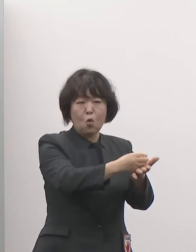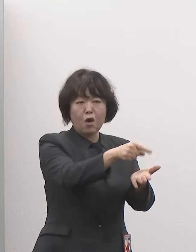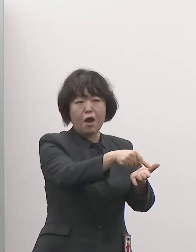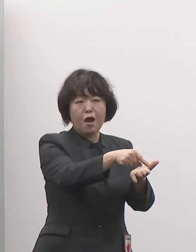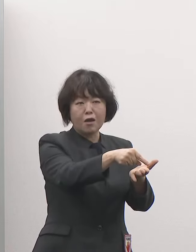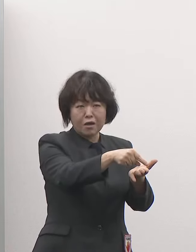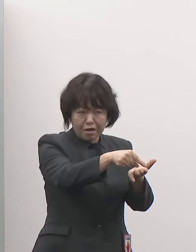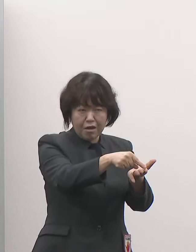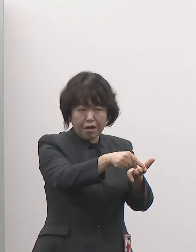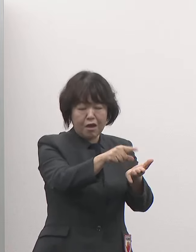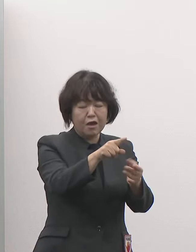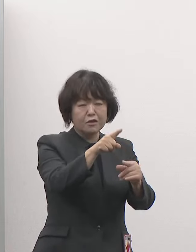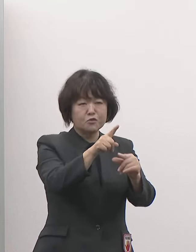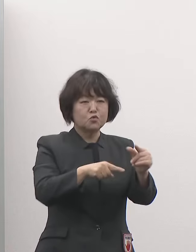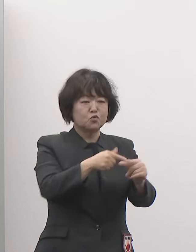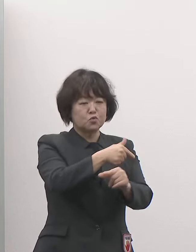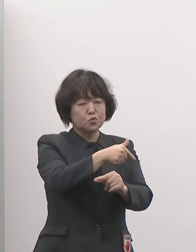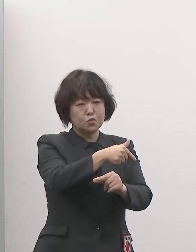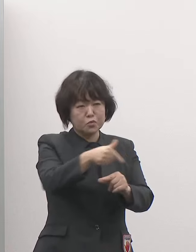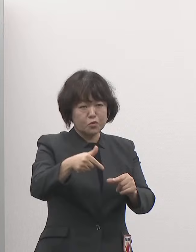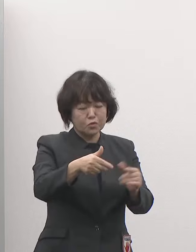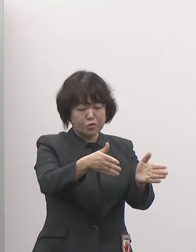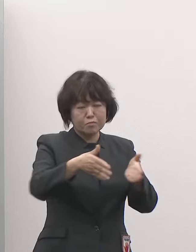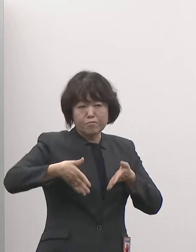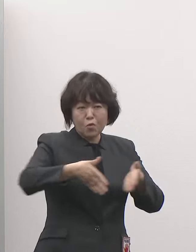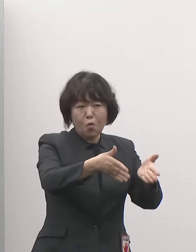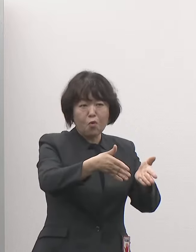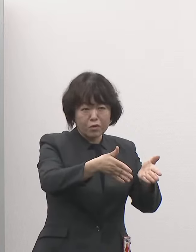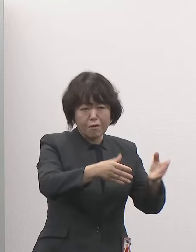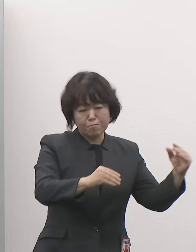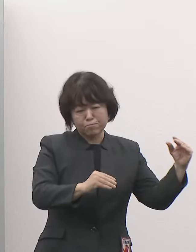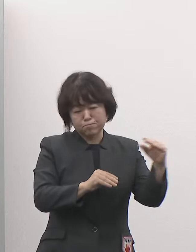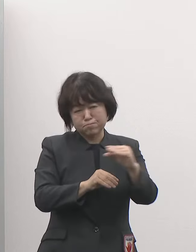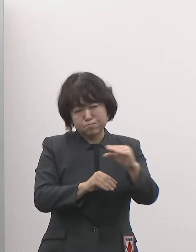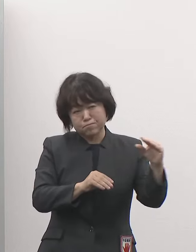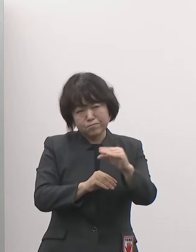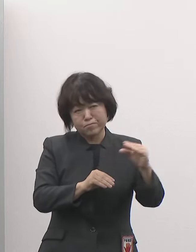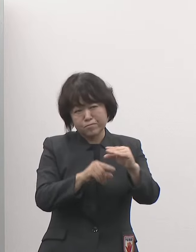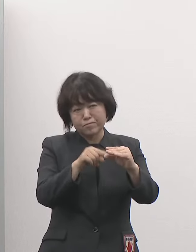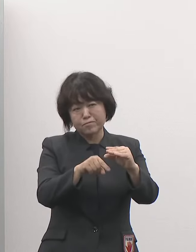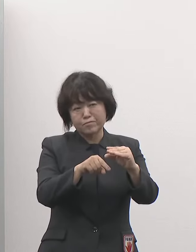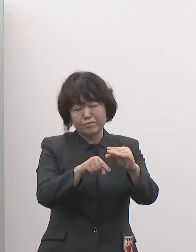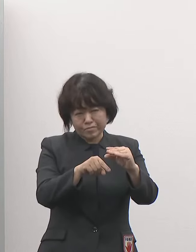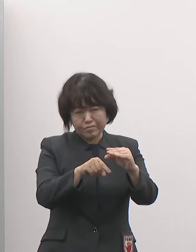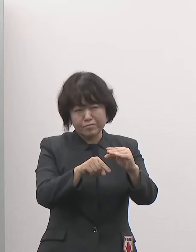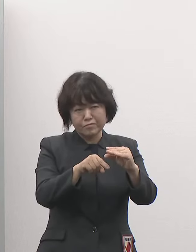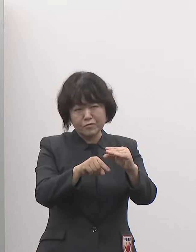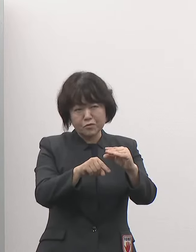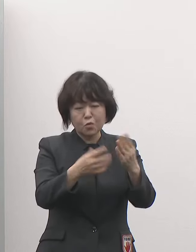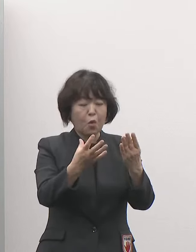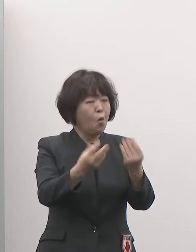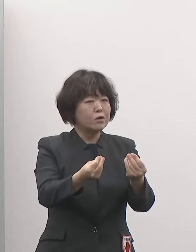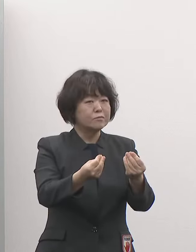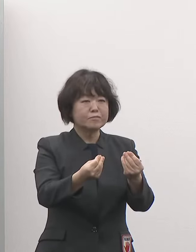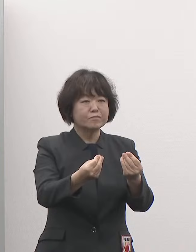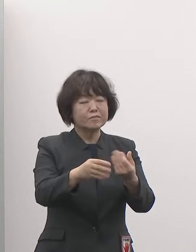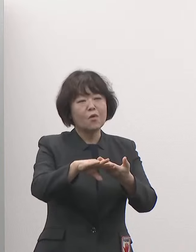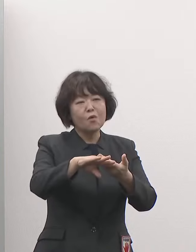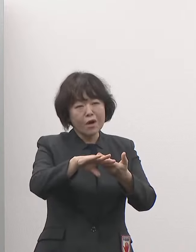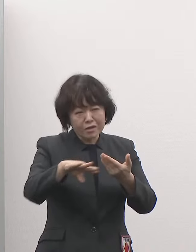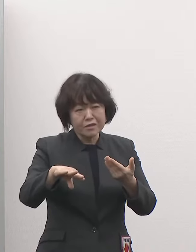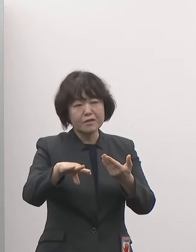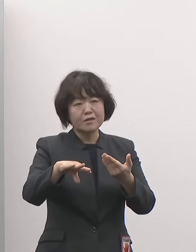道を使って、本県にいらっしゃるわけですが、コストコの往復だけで、終わらせてしまうのではなくて